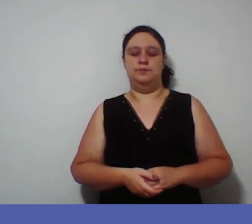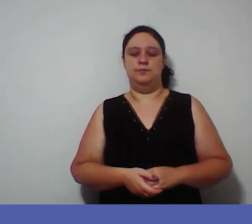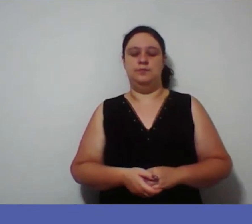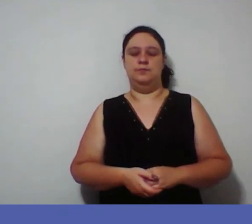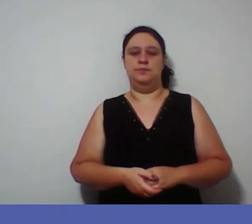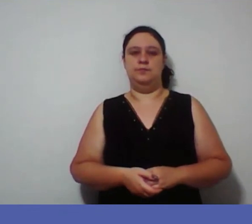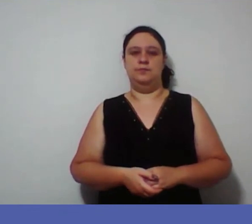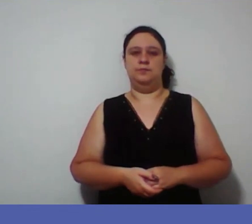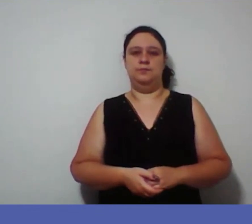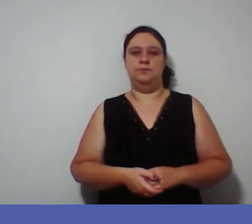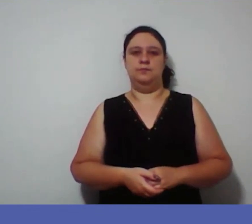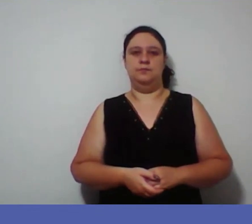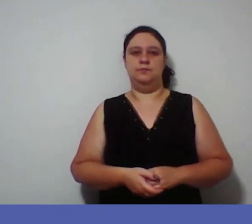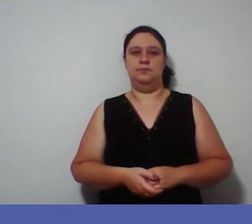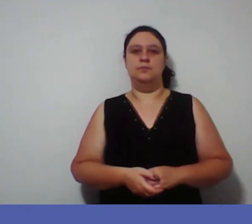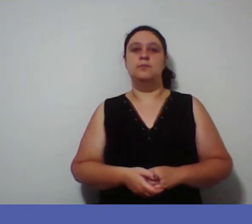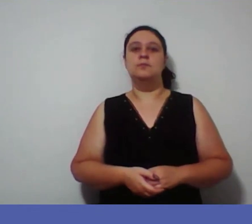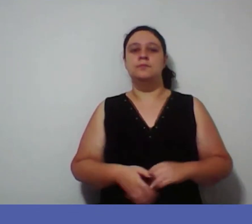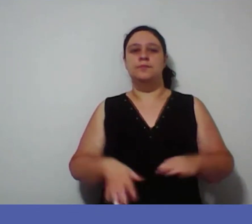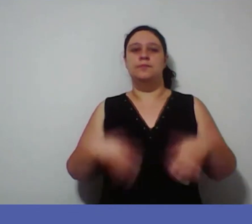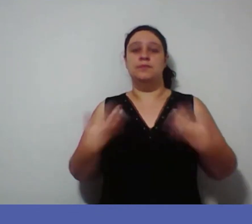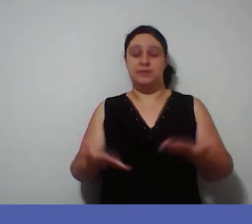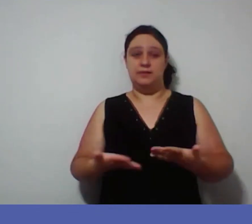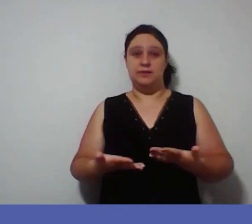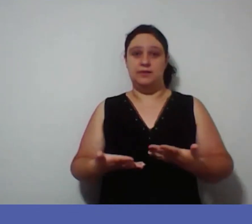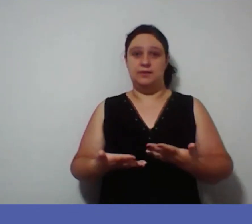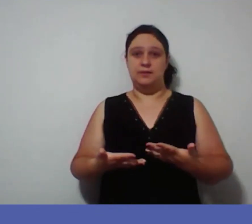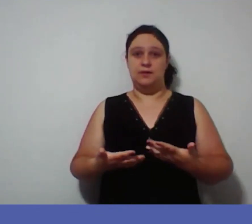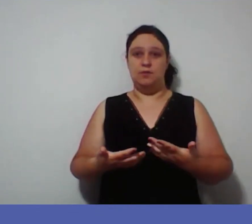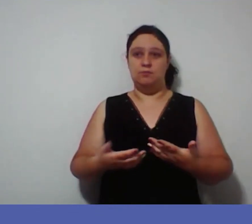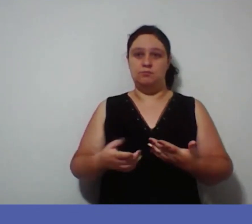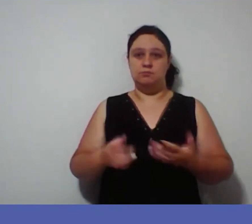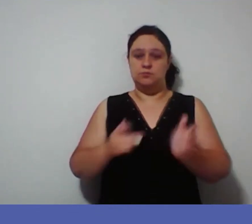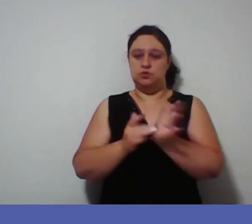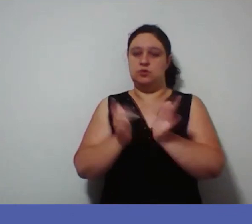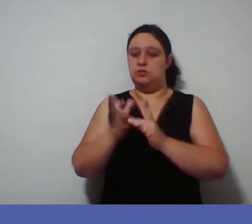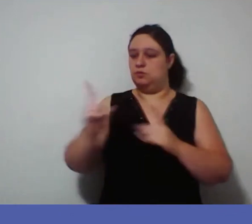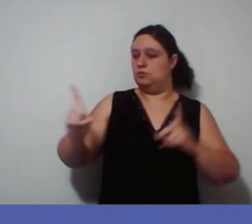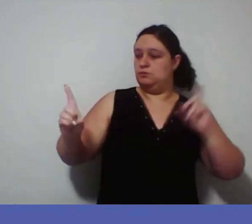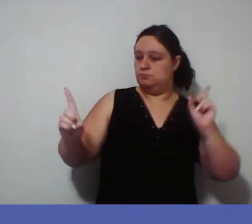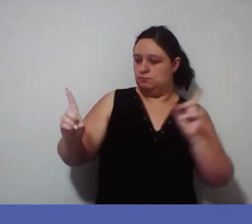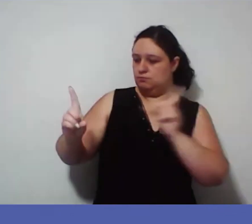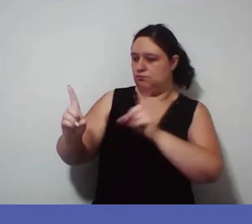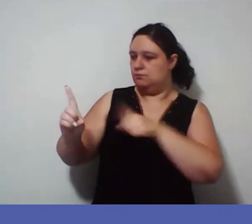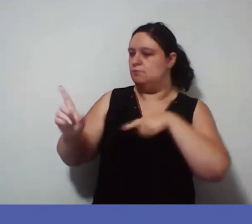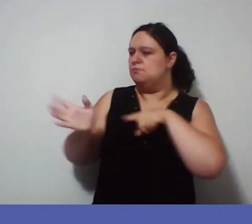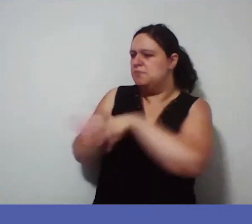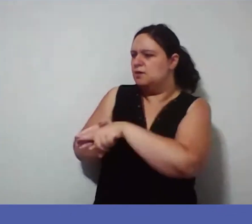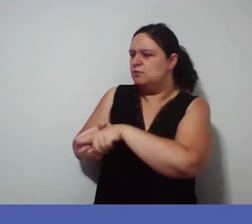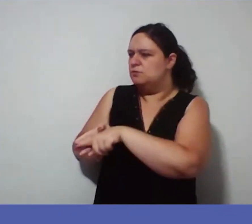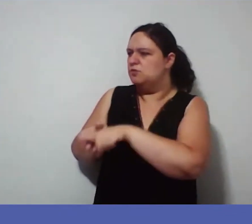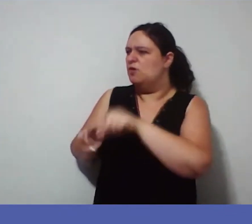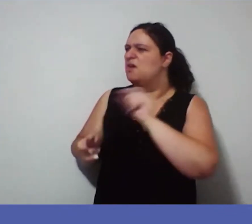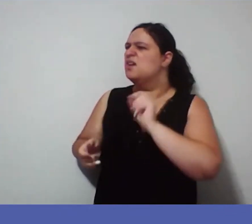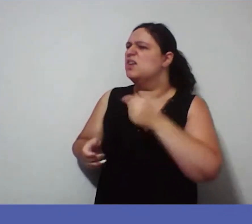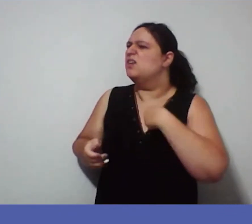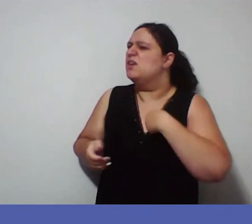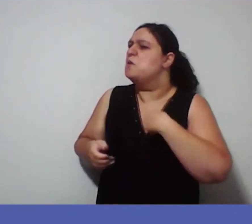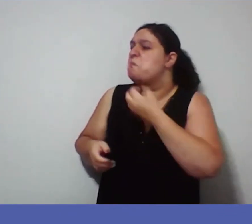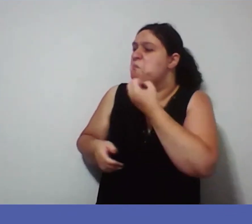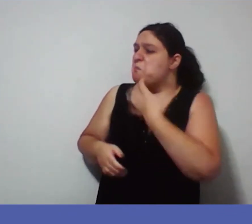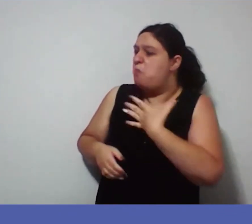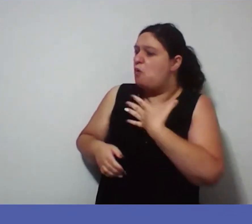E eis que alguém, aproximando-se, lhe perguntou: mestre, que farei eu de bom para alcançar a vida